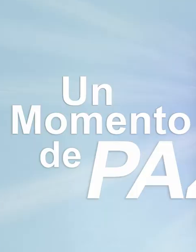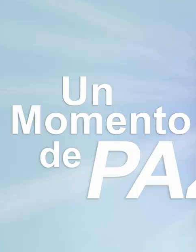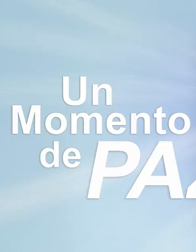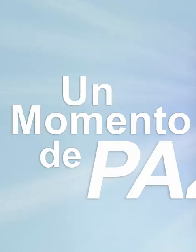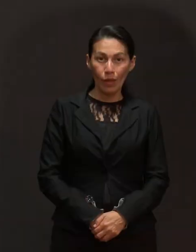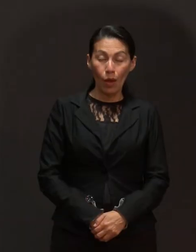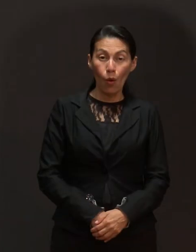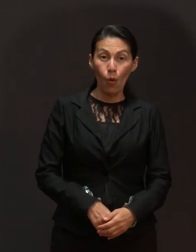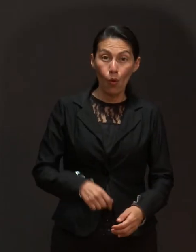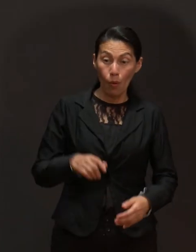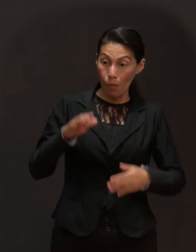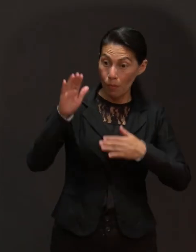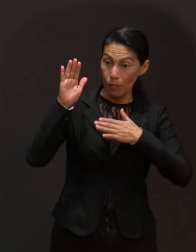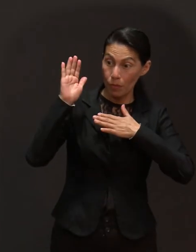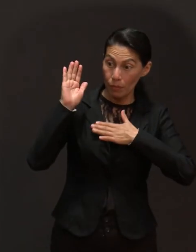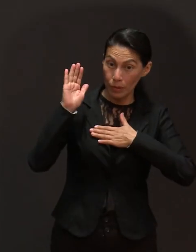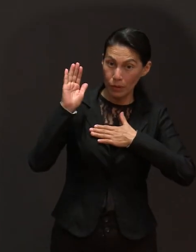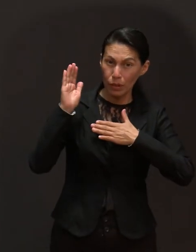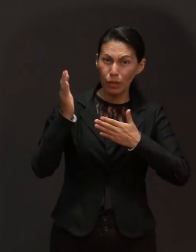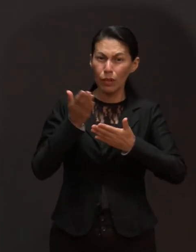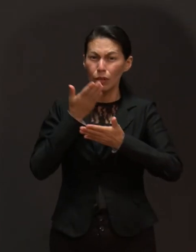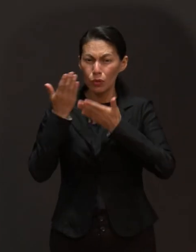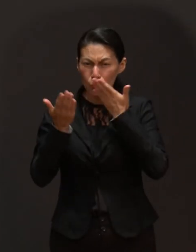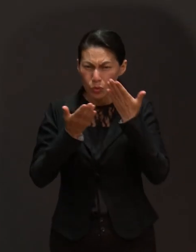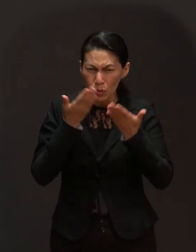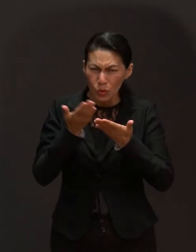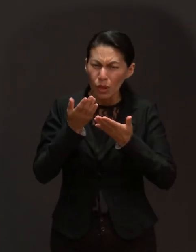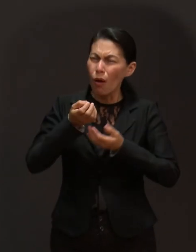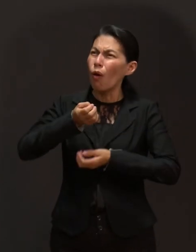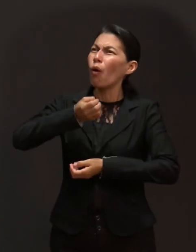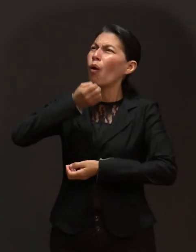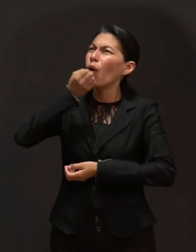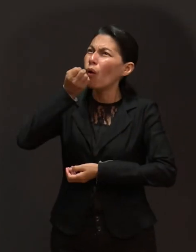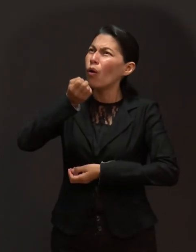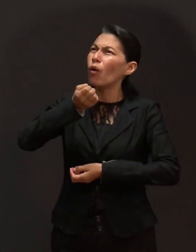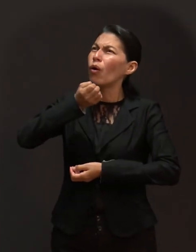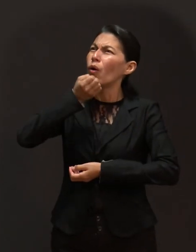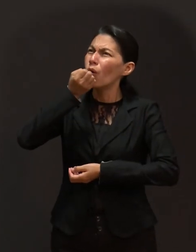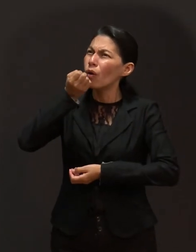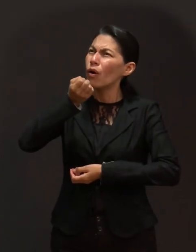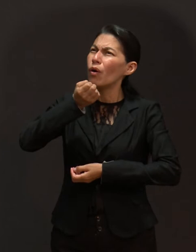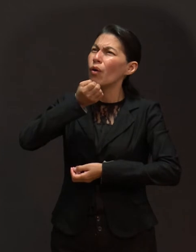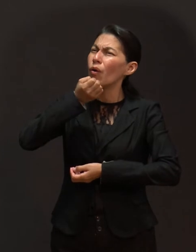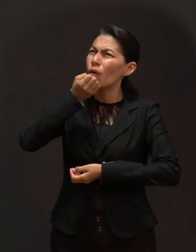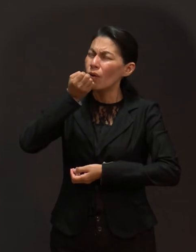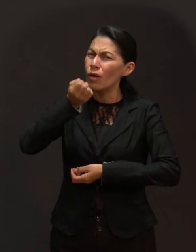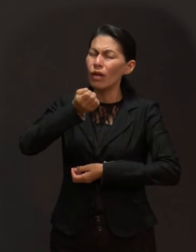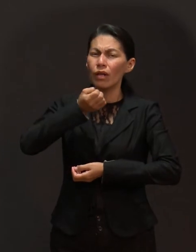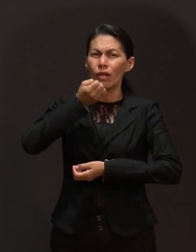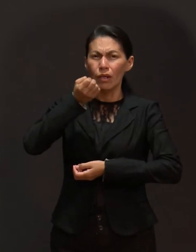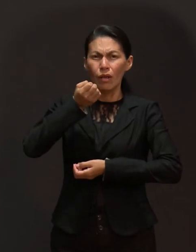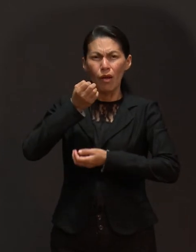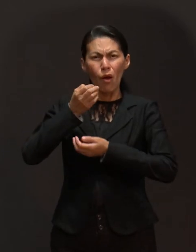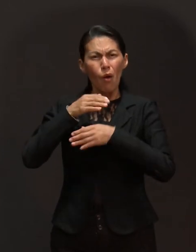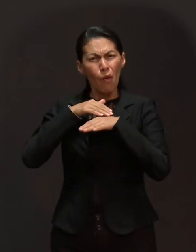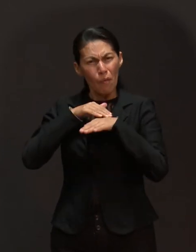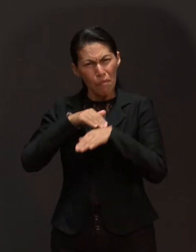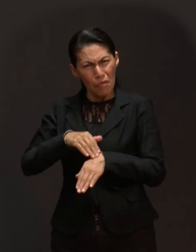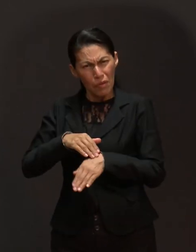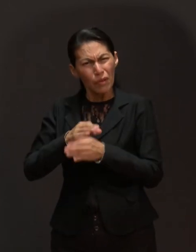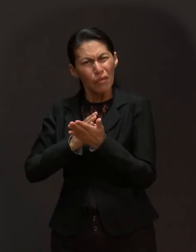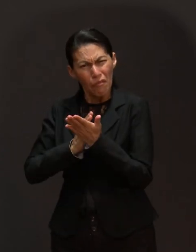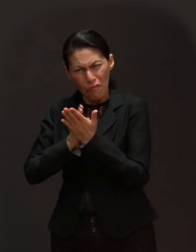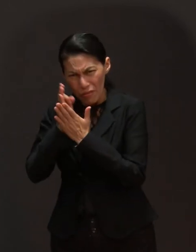Al cultivar estas promesas en oración, mediante una fiel